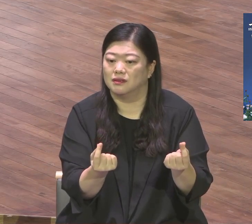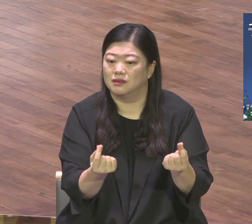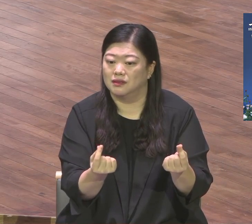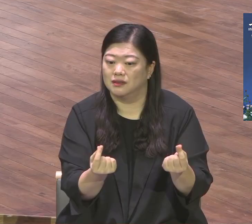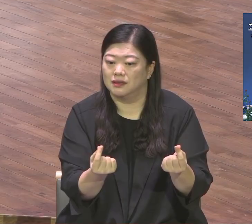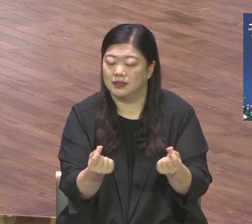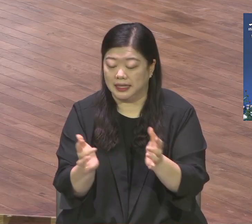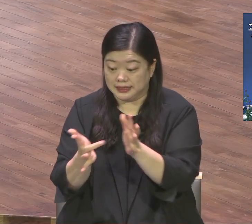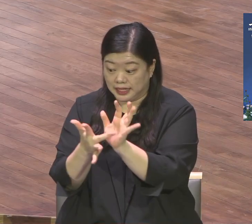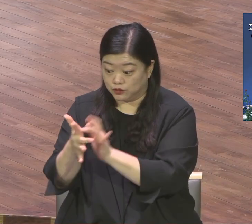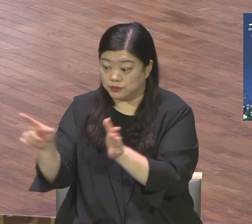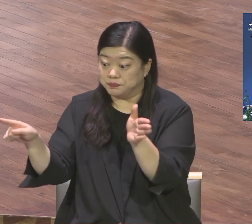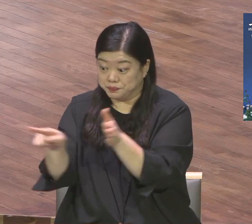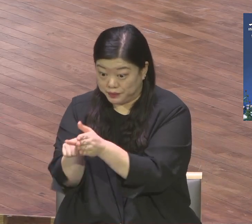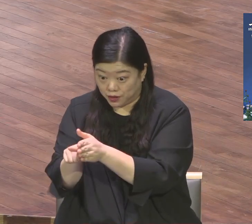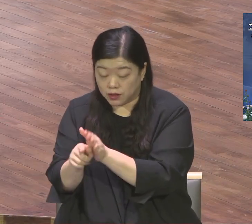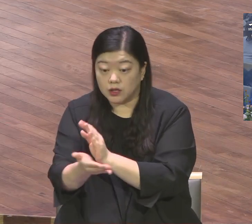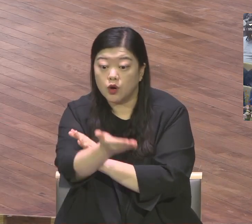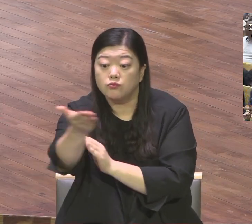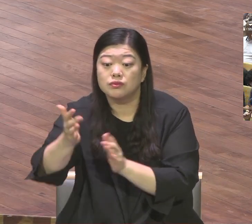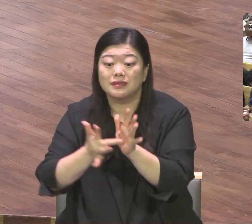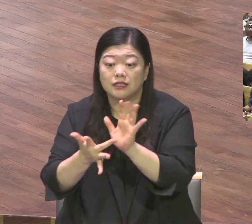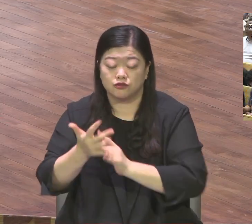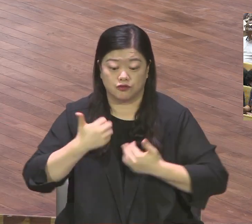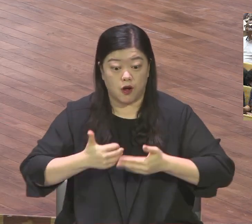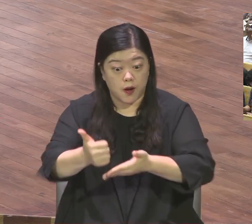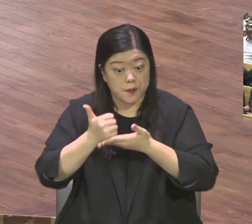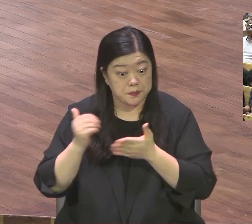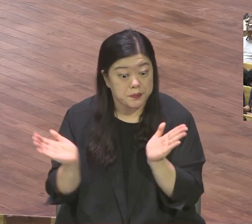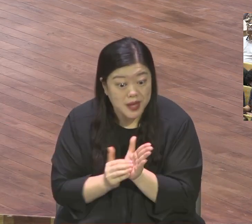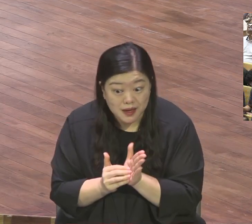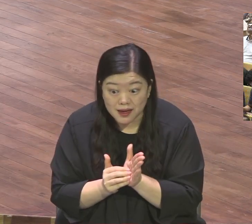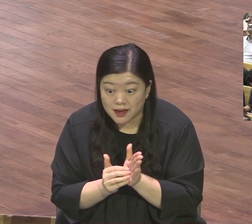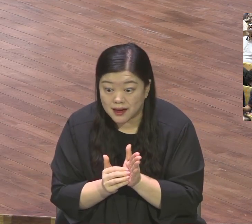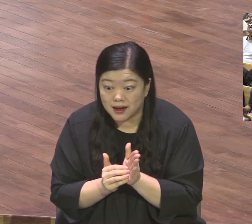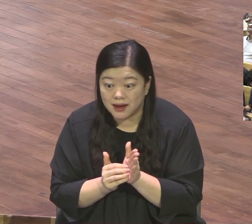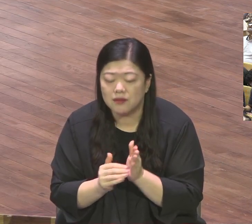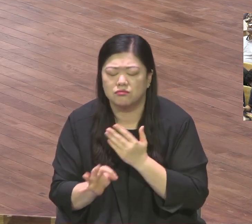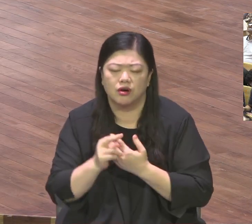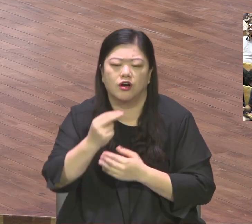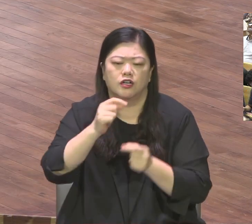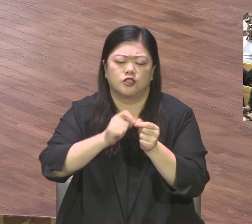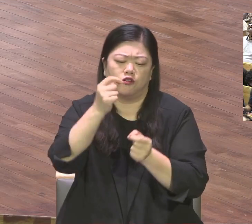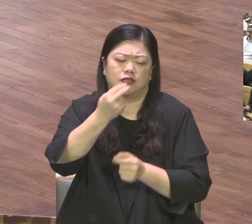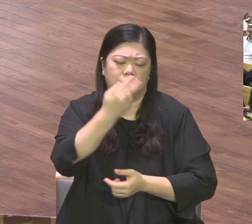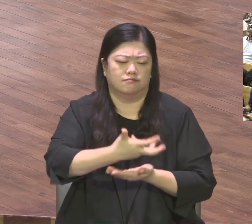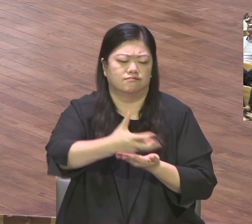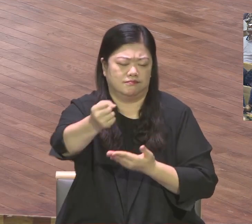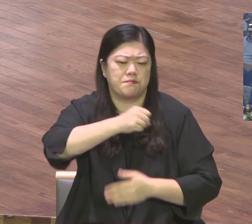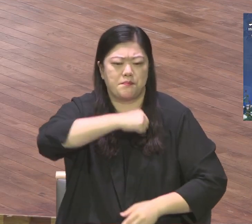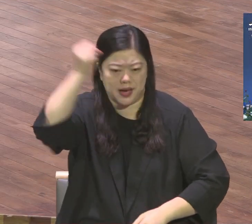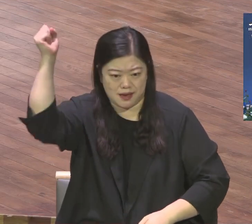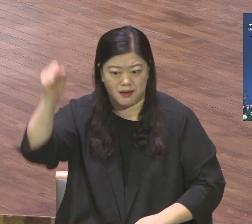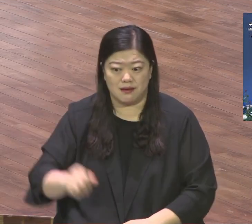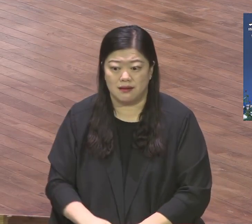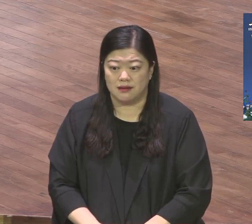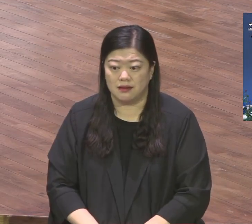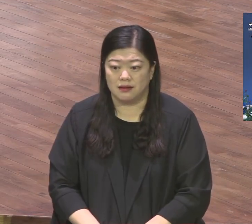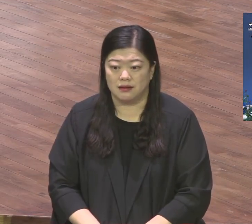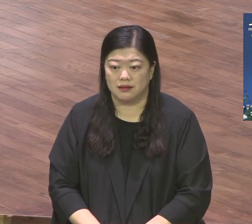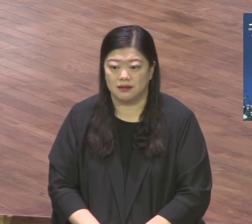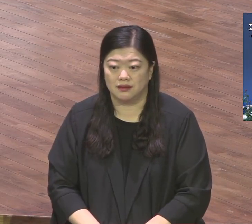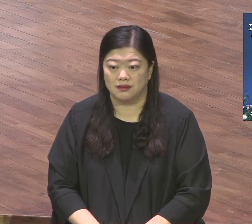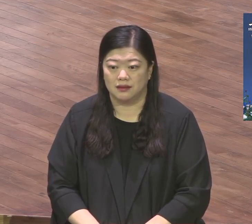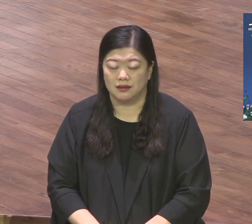예수 그리스도가 여러분 안에 계십니까? 생명이 생명. 그 영원한 생명. 불신자들이